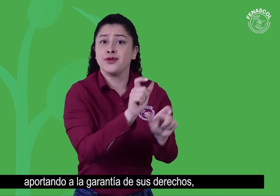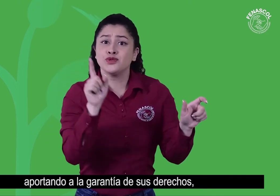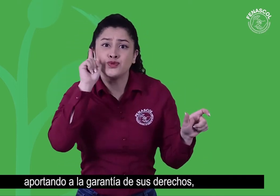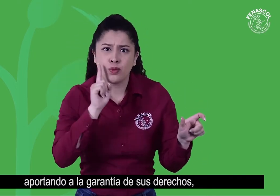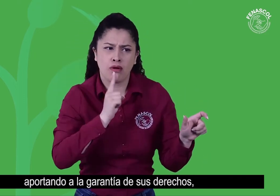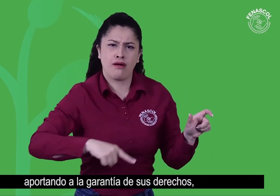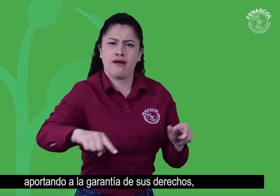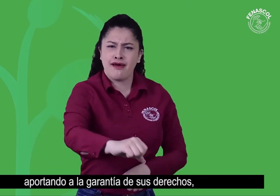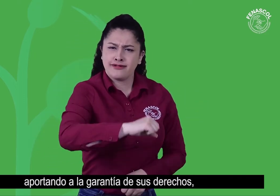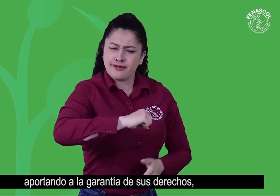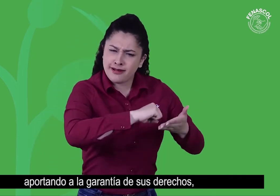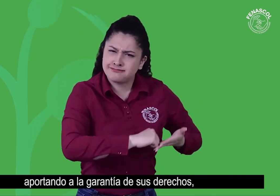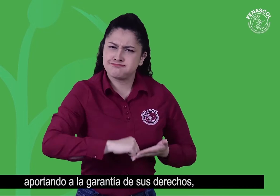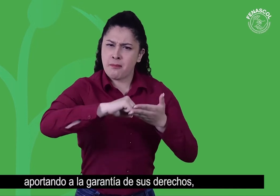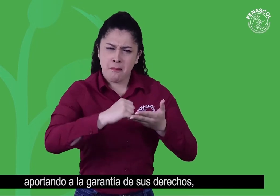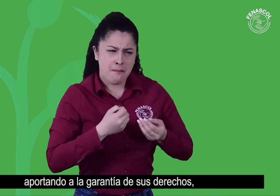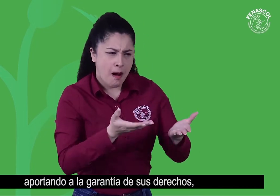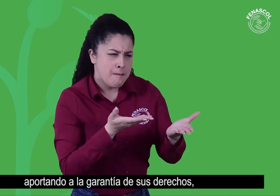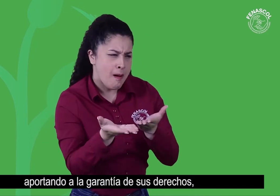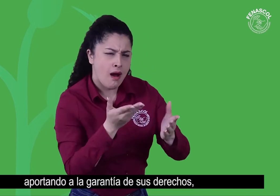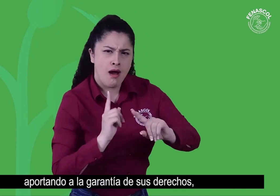aportando a la garantía de sus derechos.